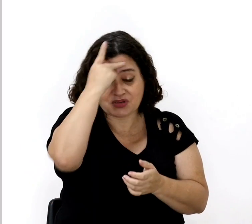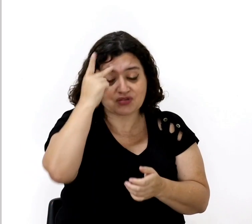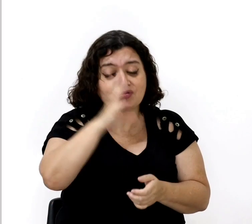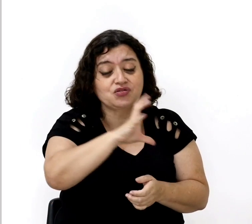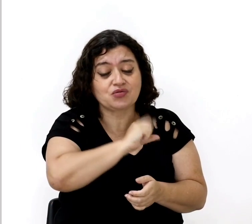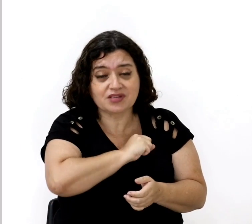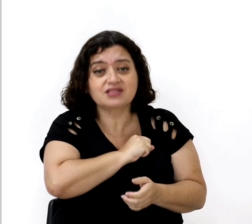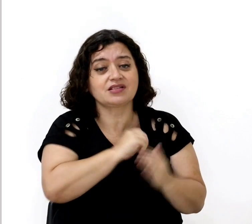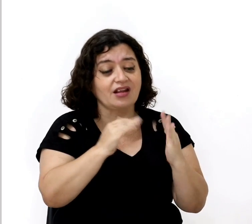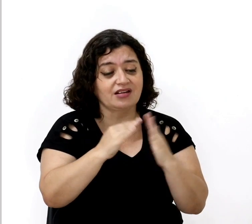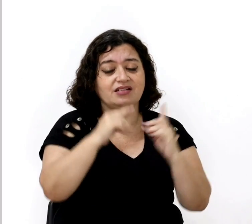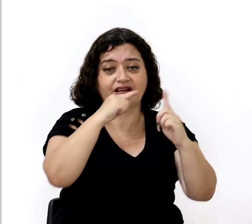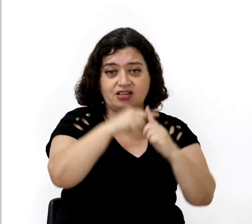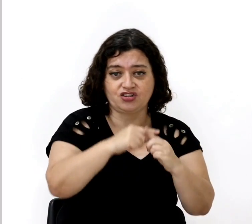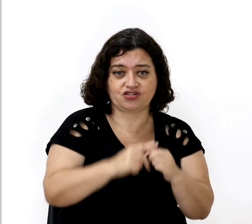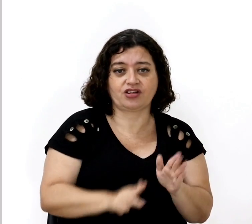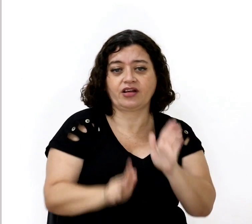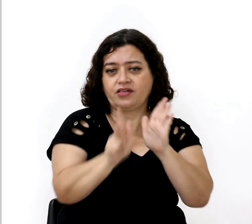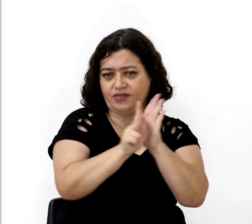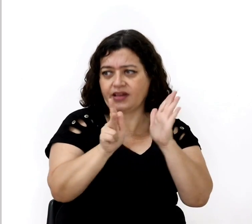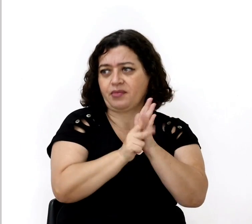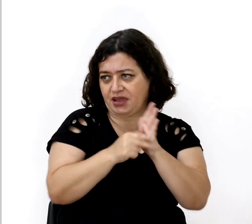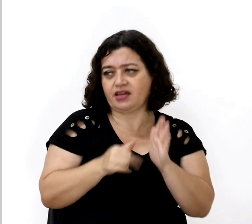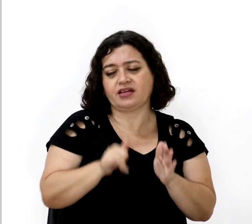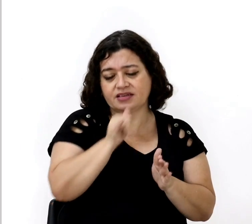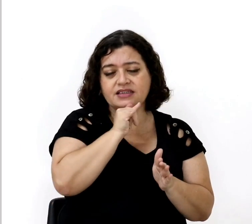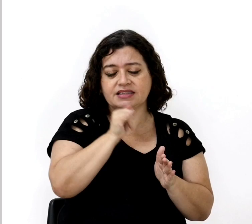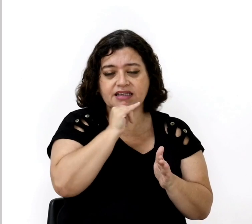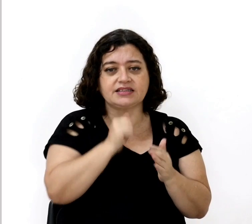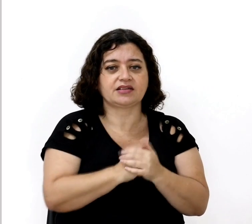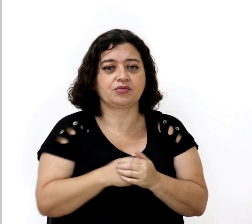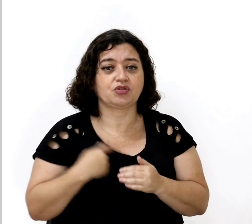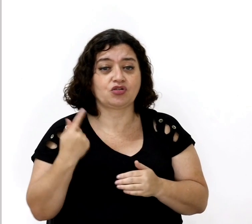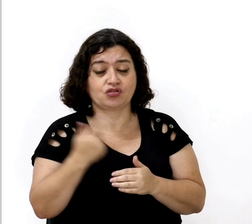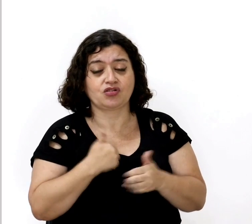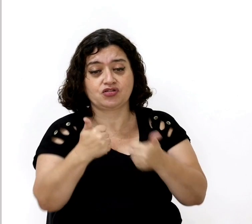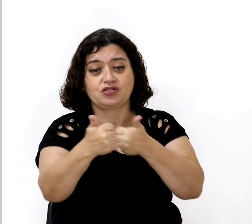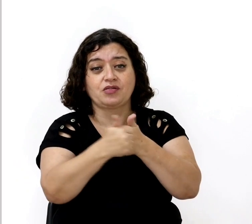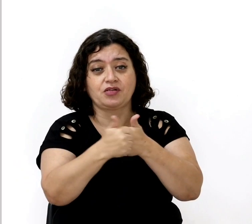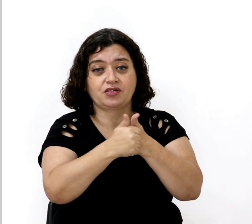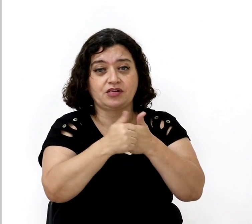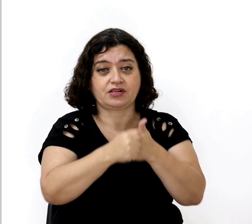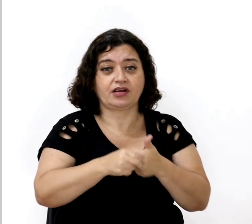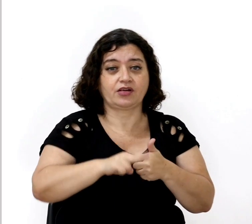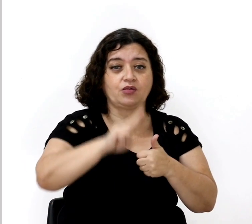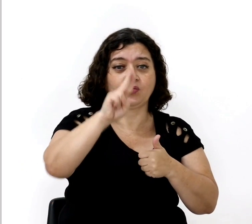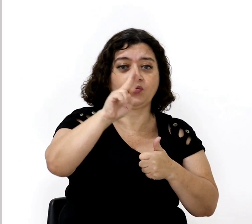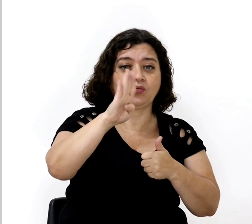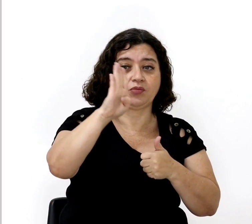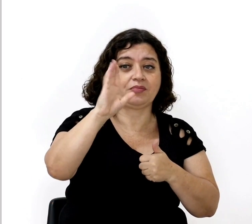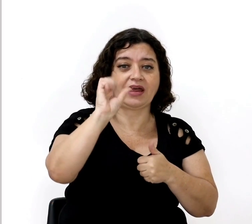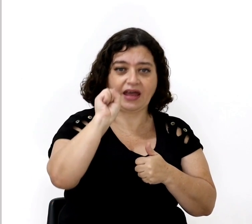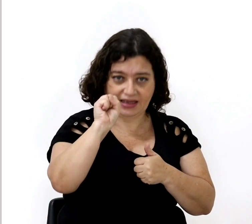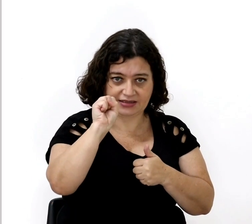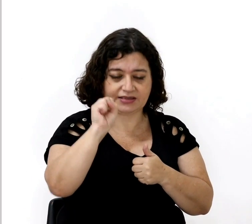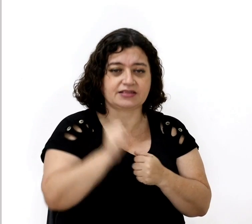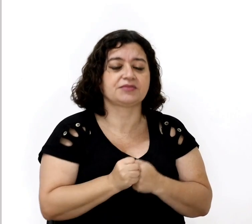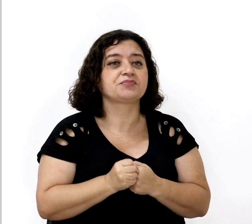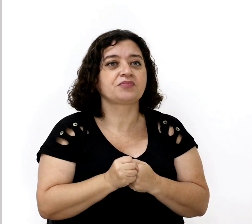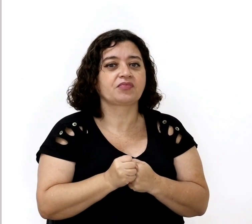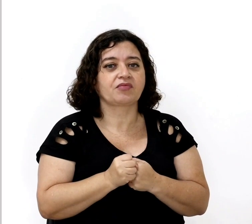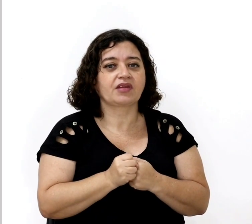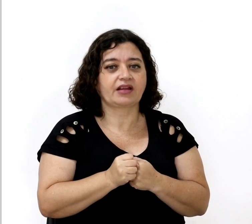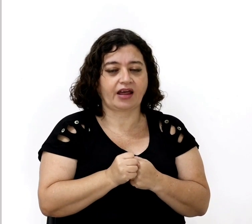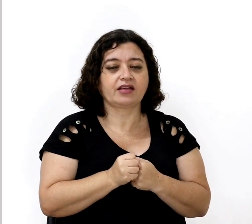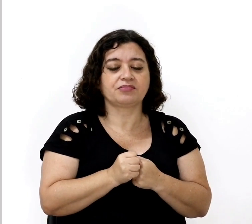Vila Medeiros, você citou Vila Medeiros, lá a gente se aproximou da UBS. A UBS é